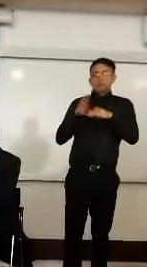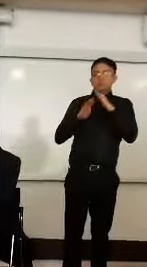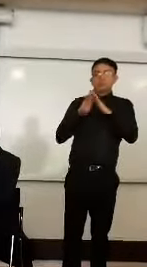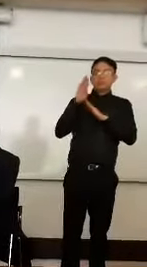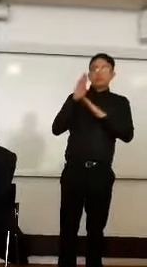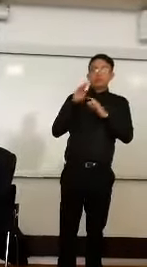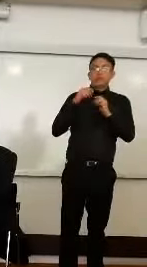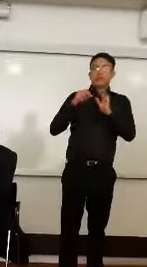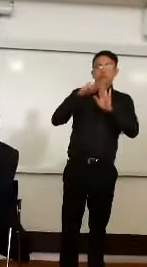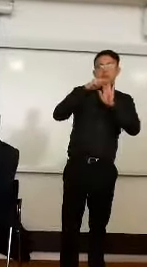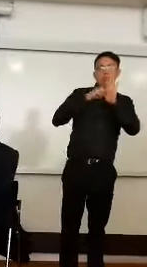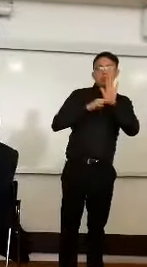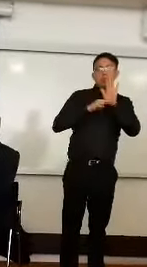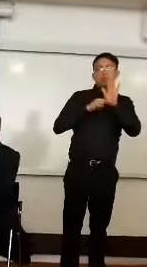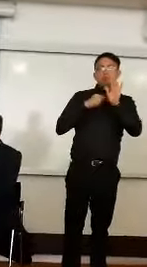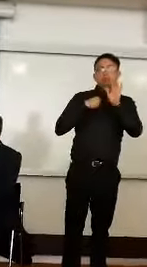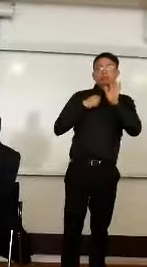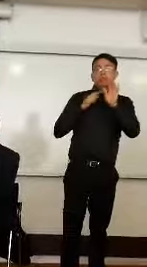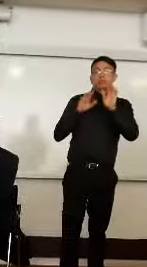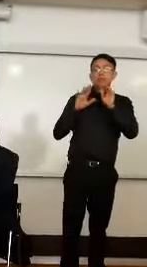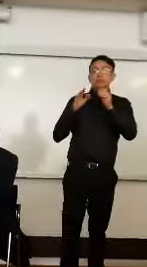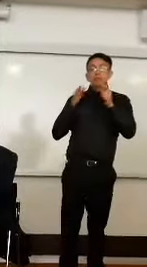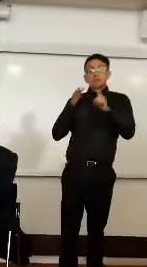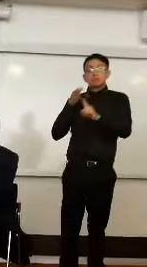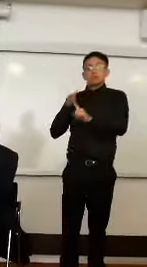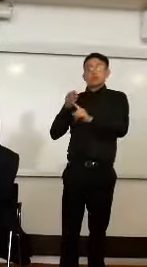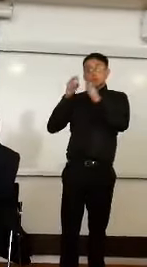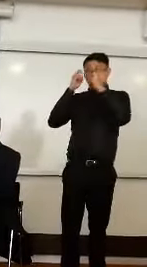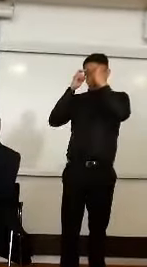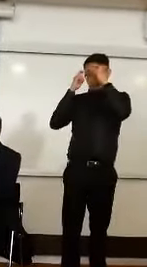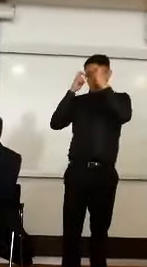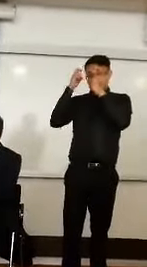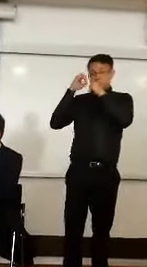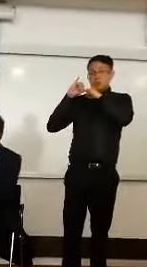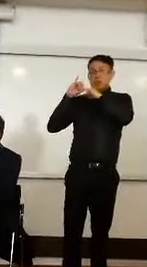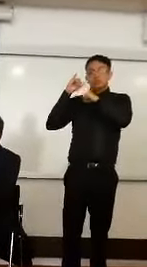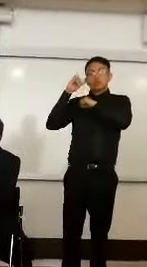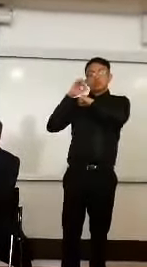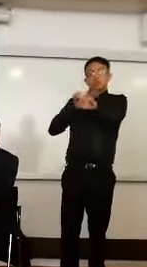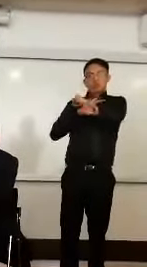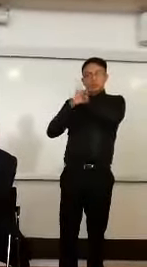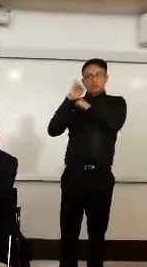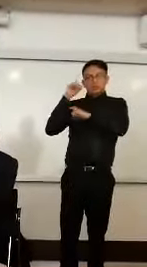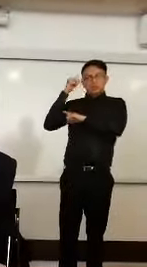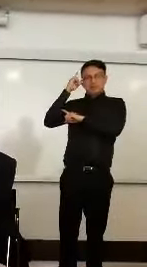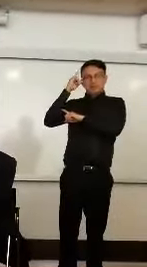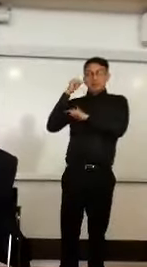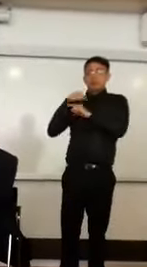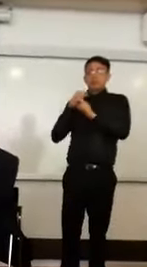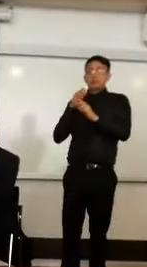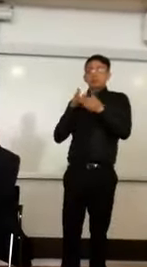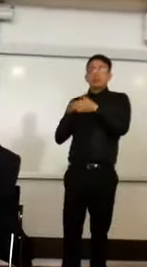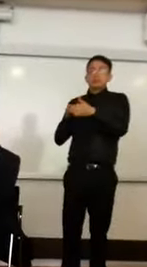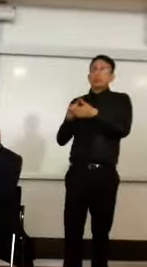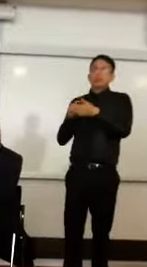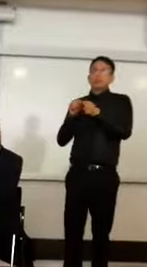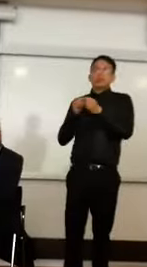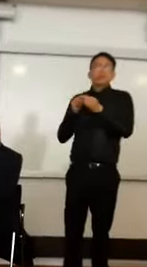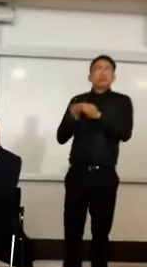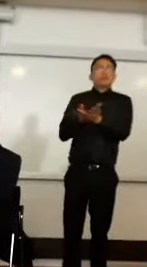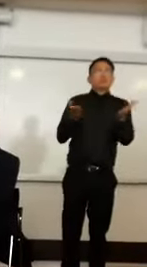solo para la población con discapacidad mental, intelectual o psicosocial, sino que teníamos que reglamentar